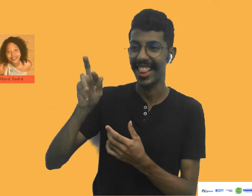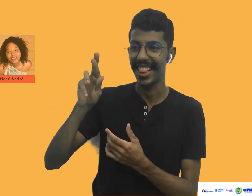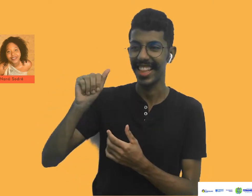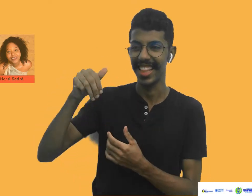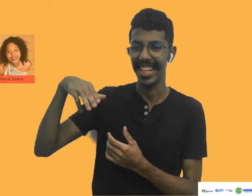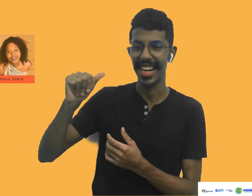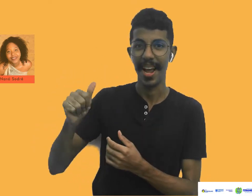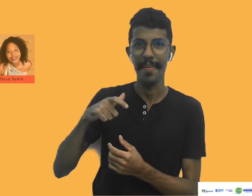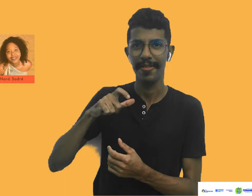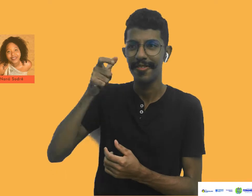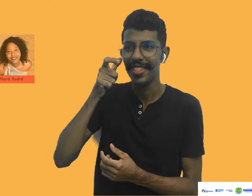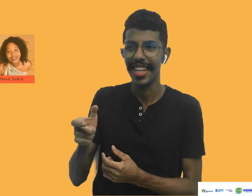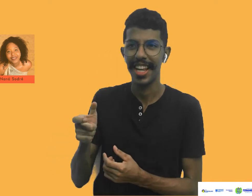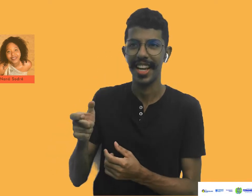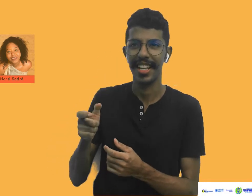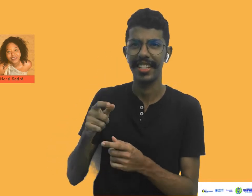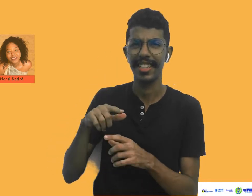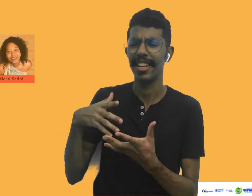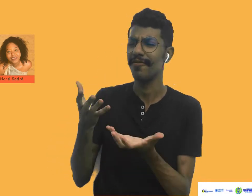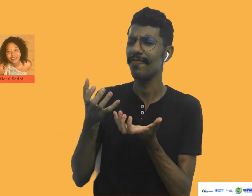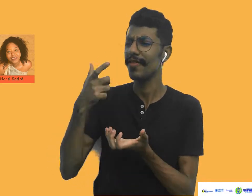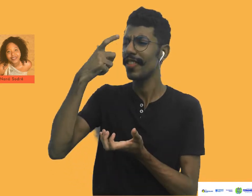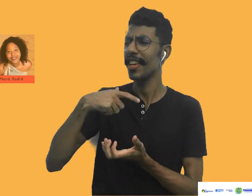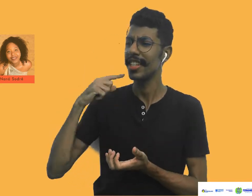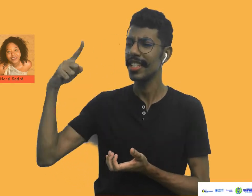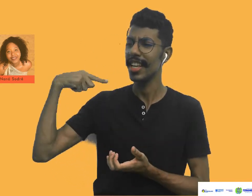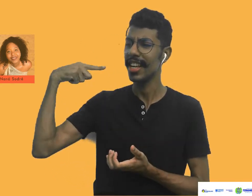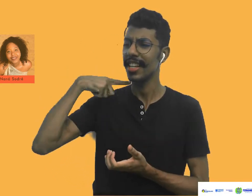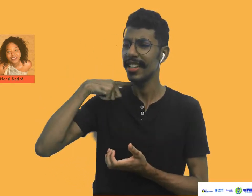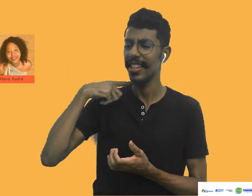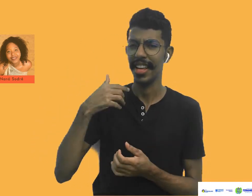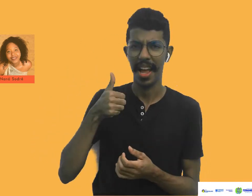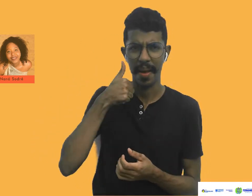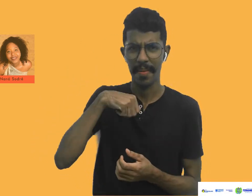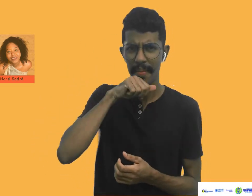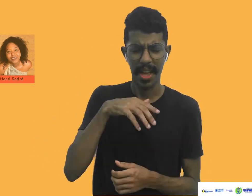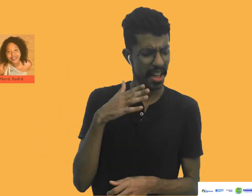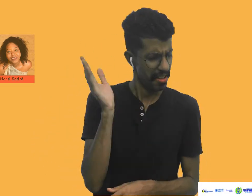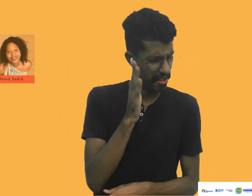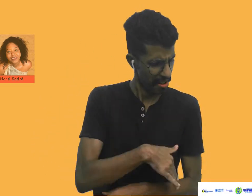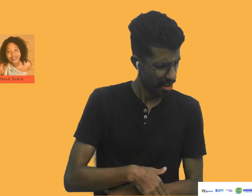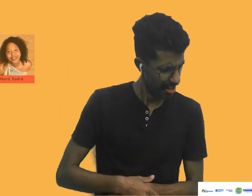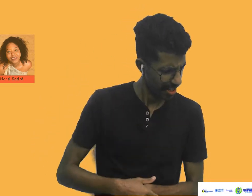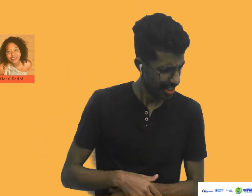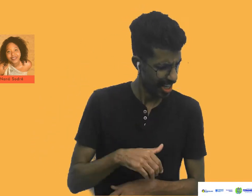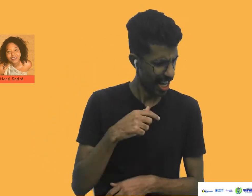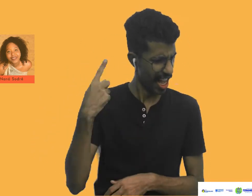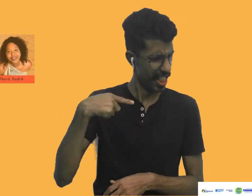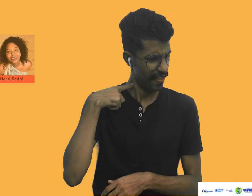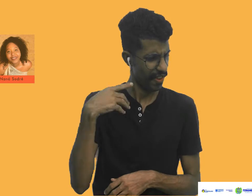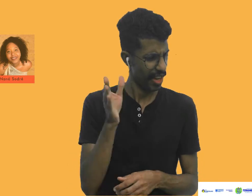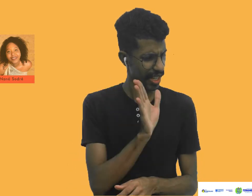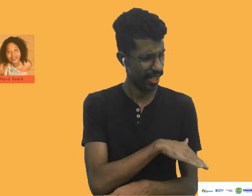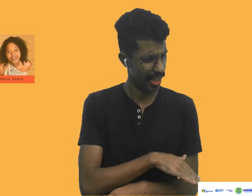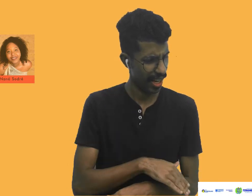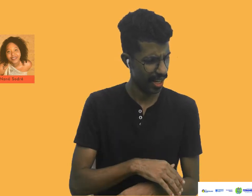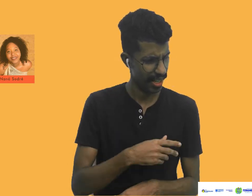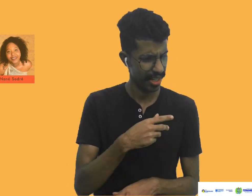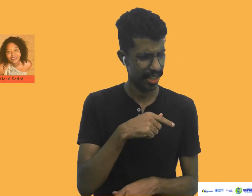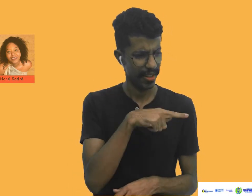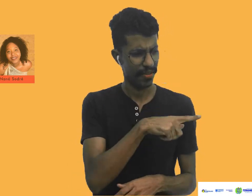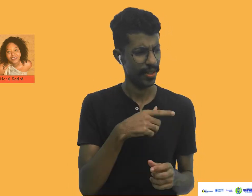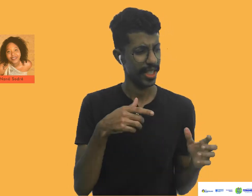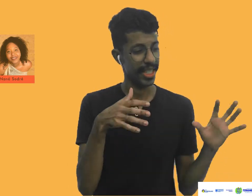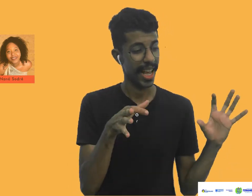O drama que me interessava. Aí eu virei para minha mãe, eu quero ser advogada. Ela disse, menina, que advogado que a